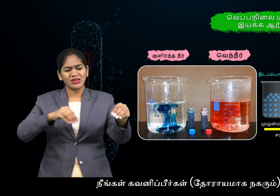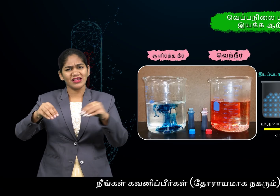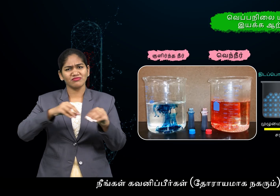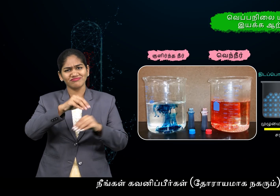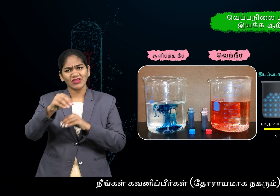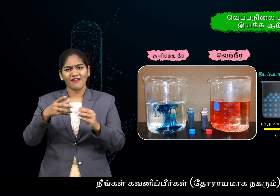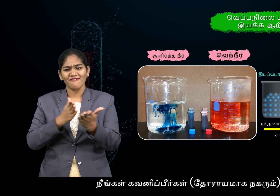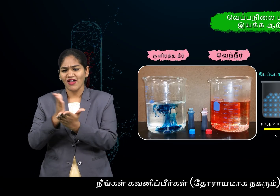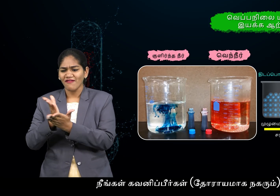நகரும்.